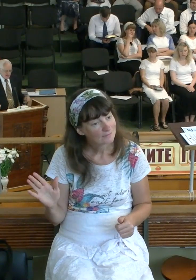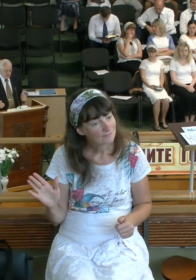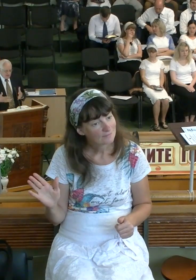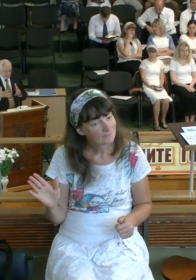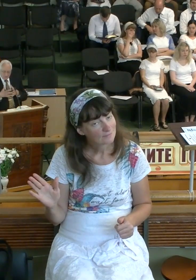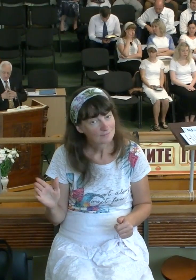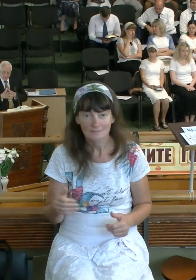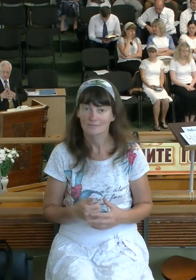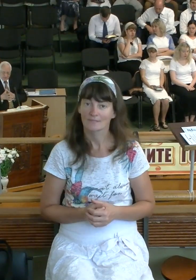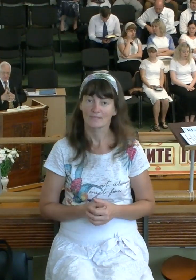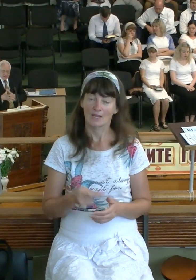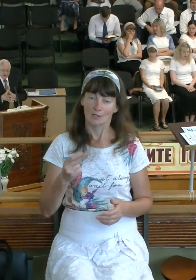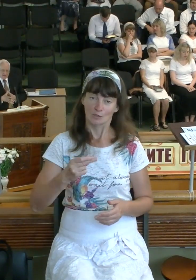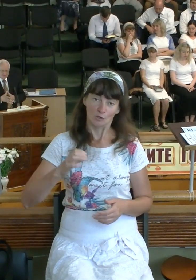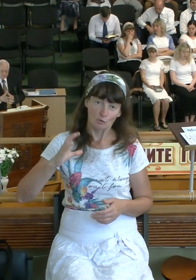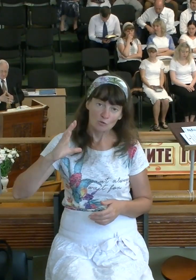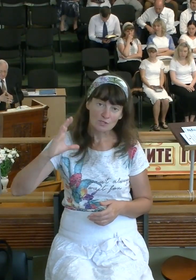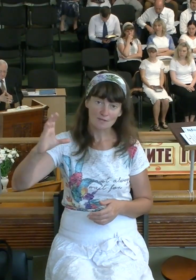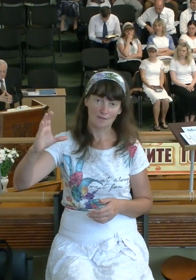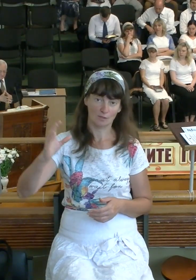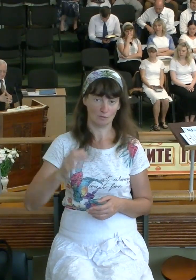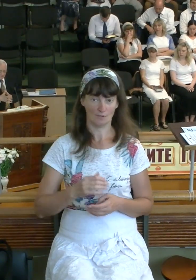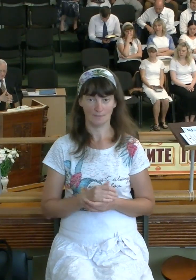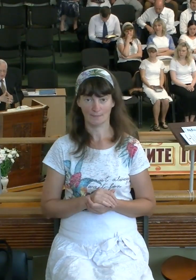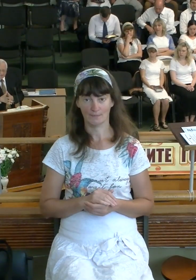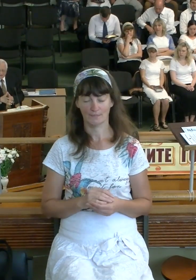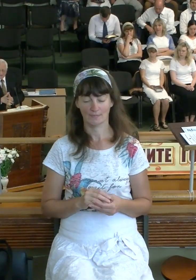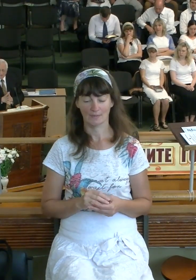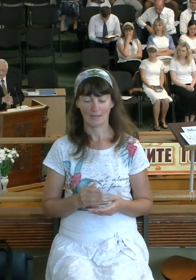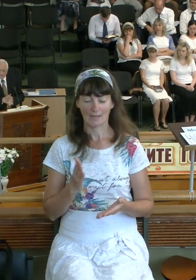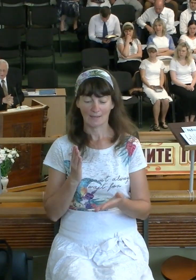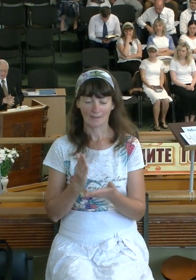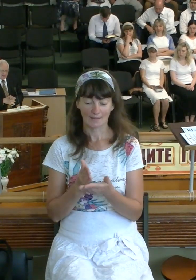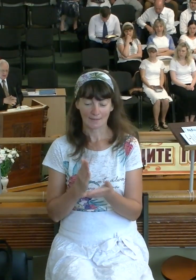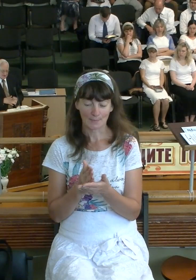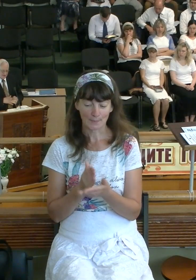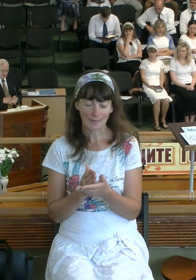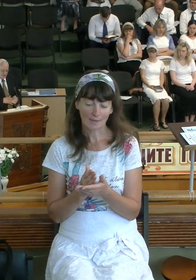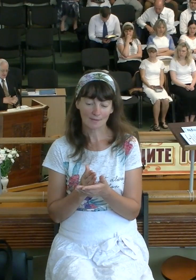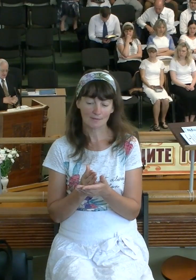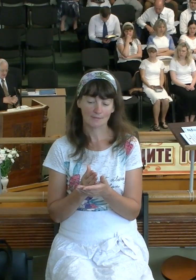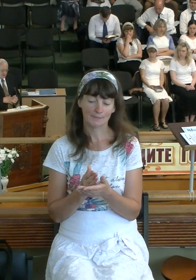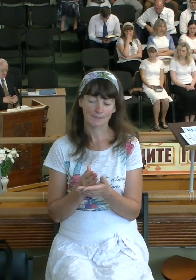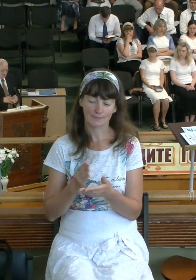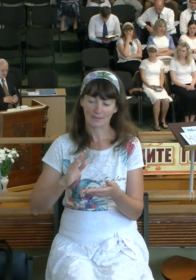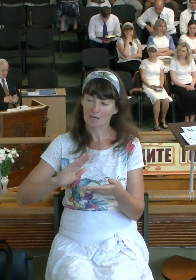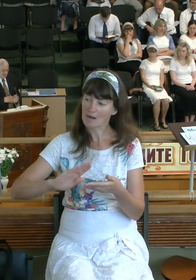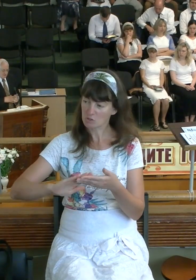сестры, Дух Святой, Он имеет определенные качества.